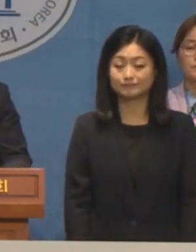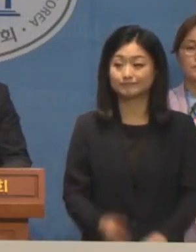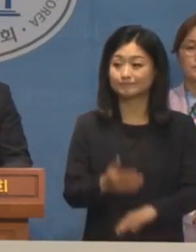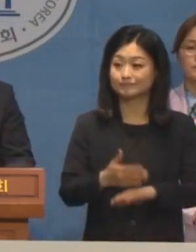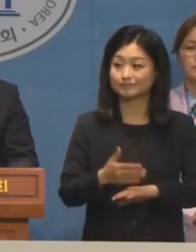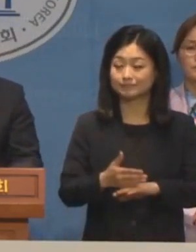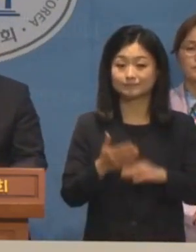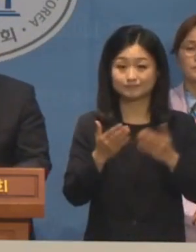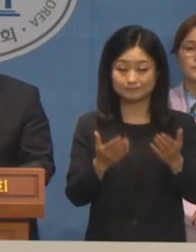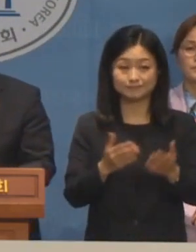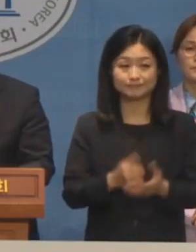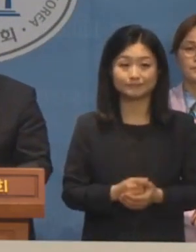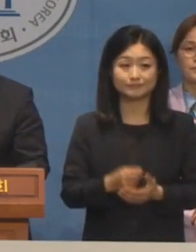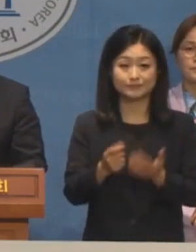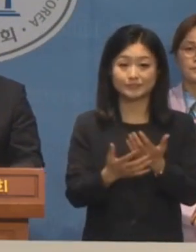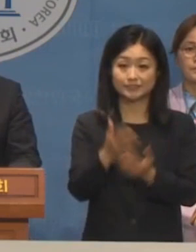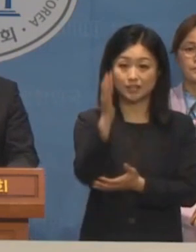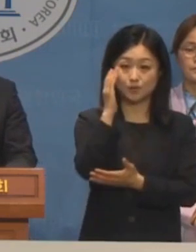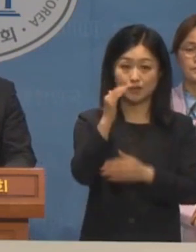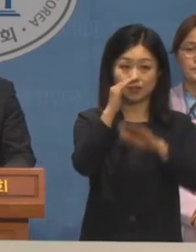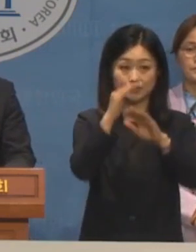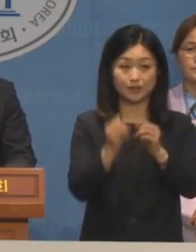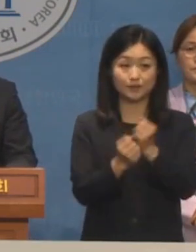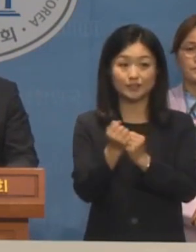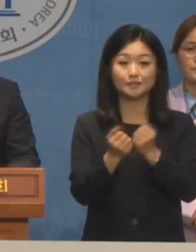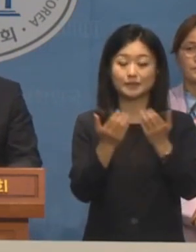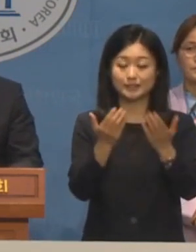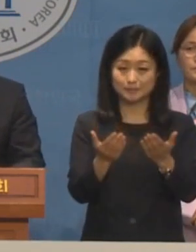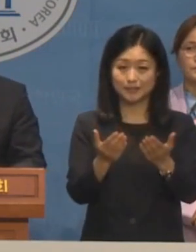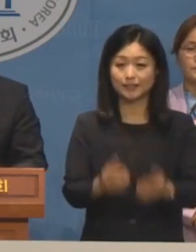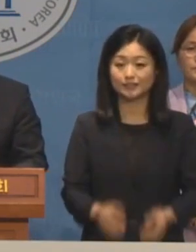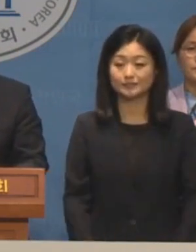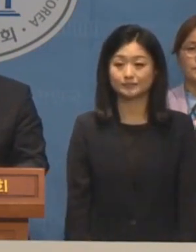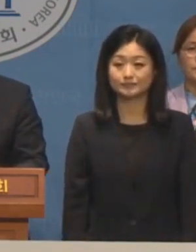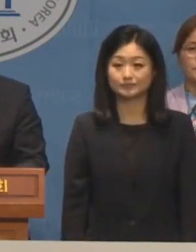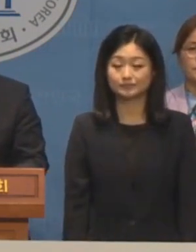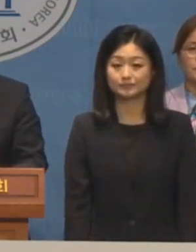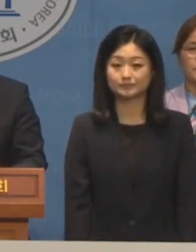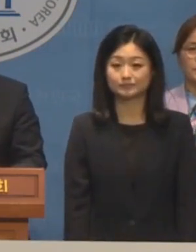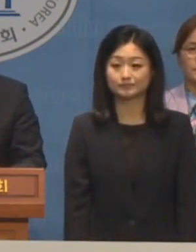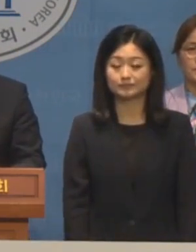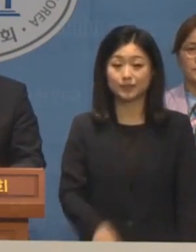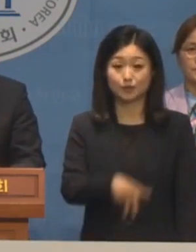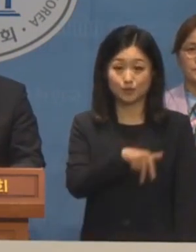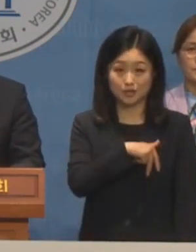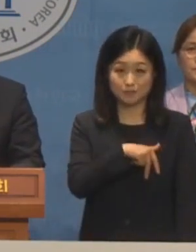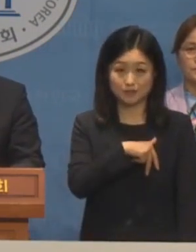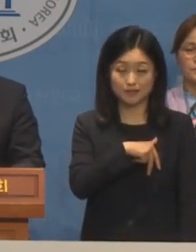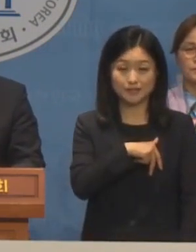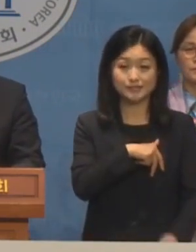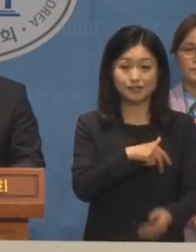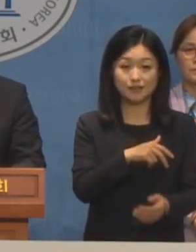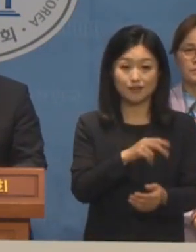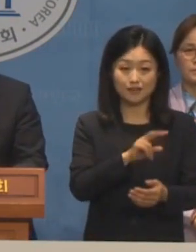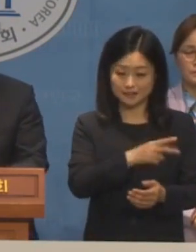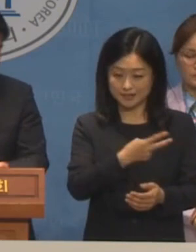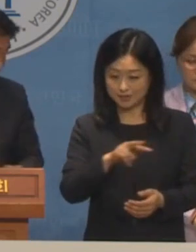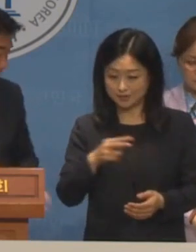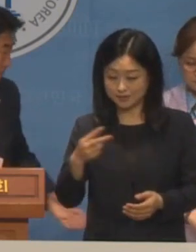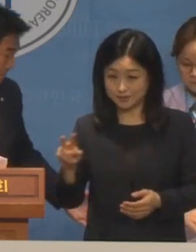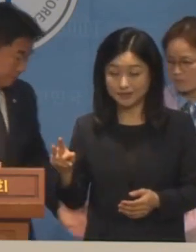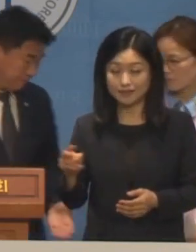고맙습니다. 끝으로 기자회견문 낭독이 있겠습니다. 기자회견문은 오신 의원님들께서 나누어서 읽도록 하겠습니다.